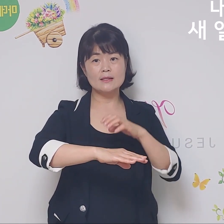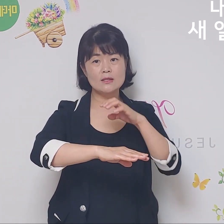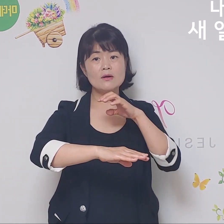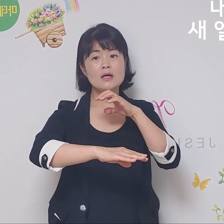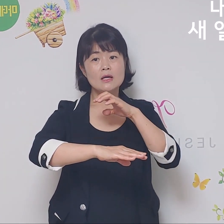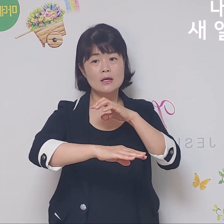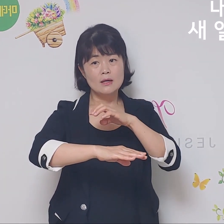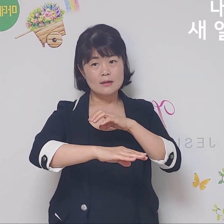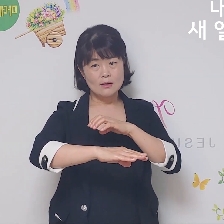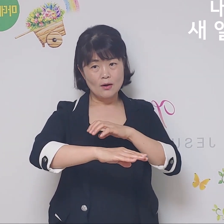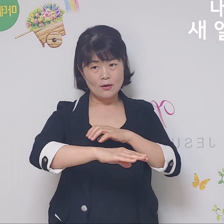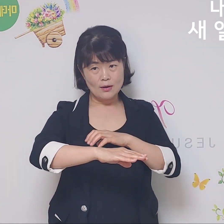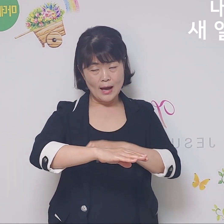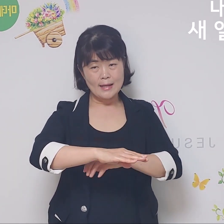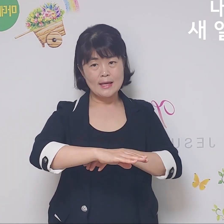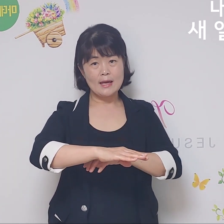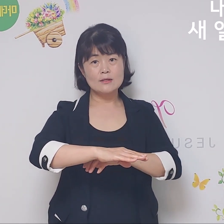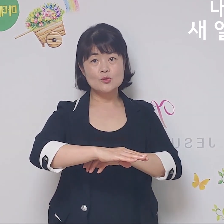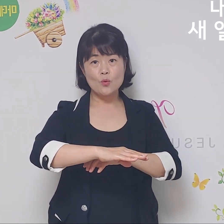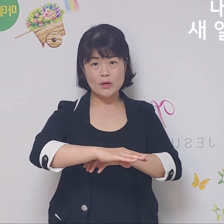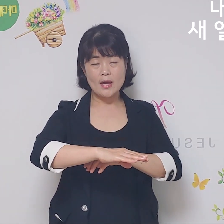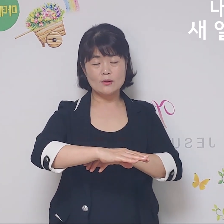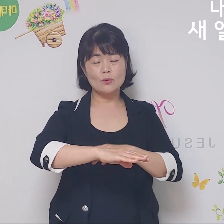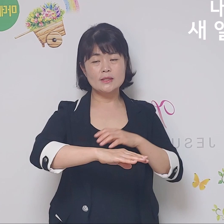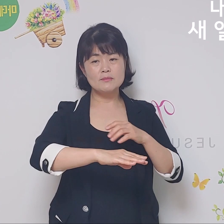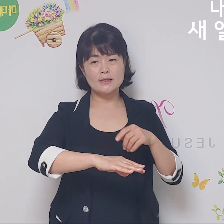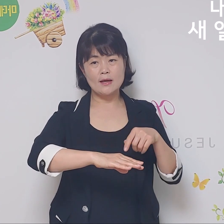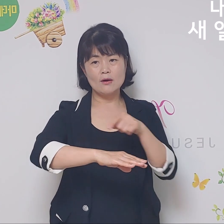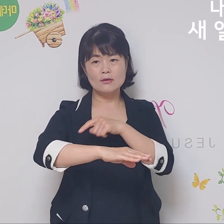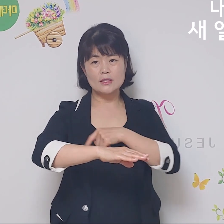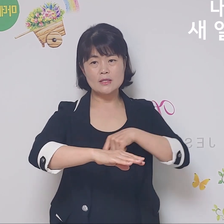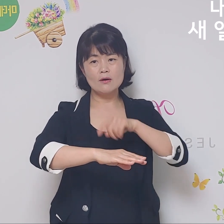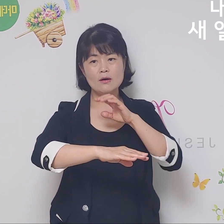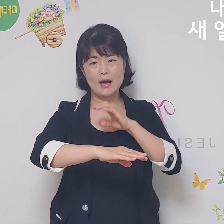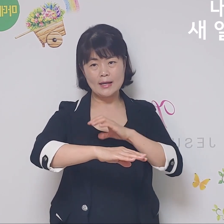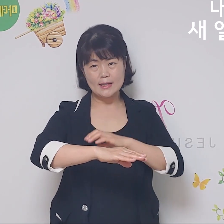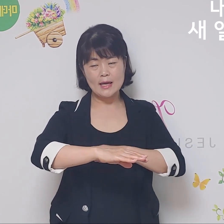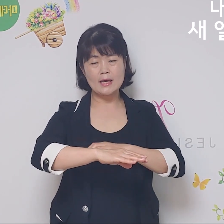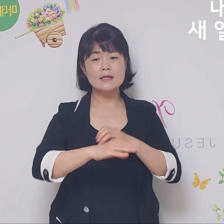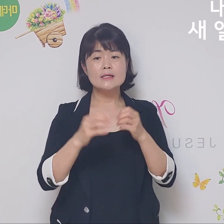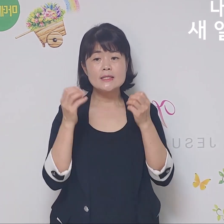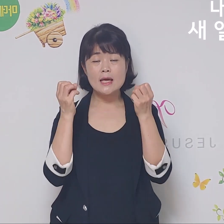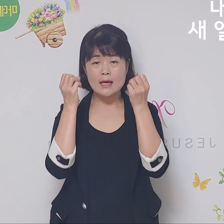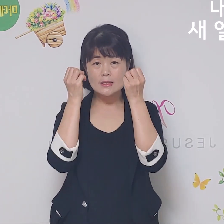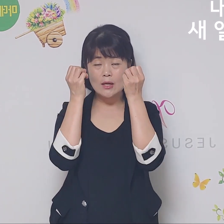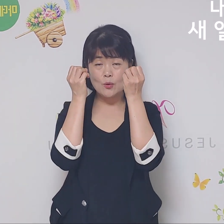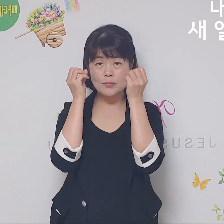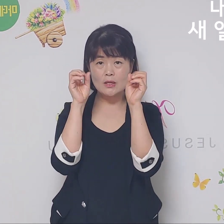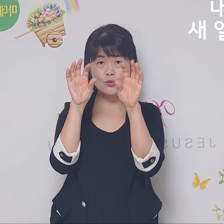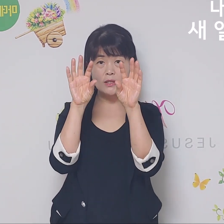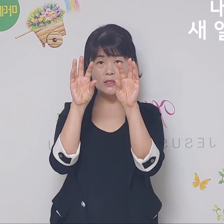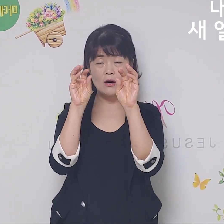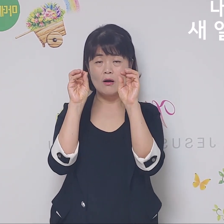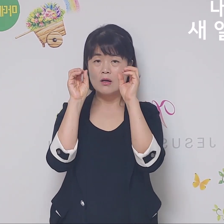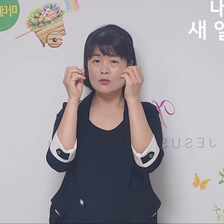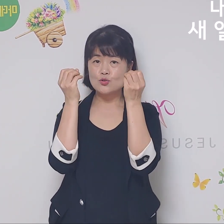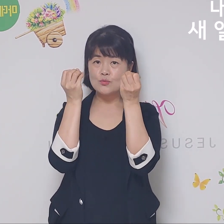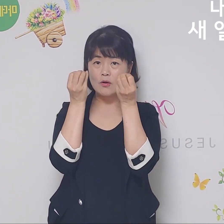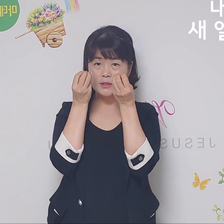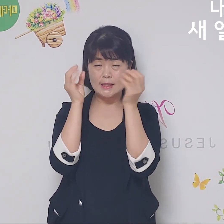그래서 안에, 속에 똑같은 말이에요. 그래서 안에 새롭다 수화는요. 주먹을